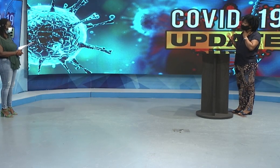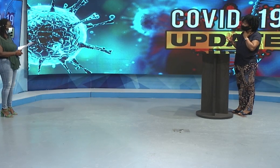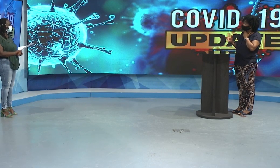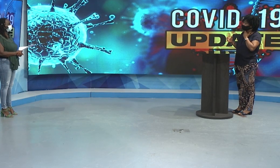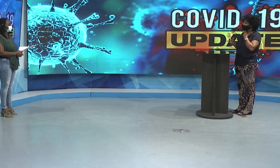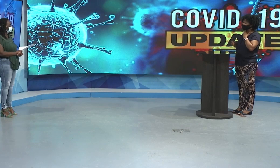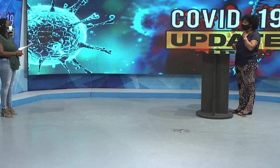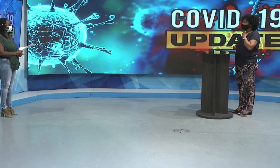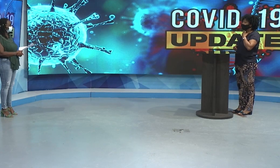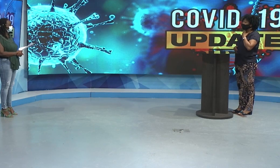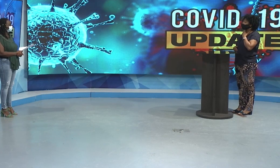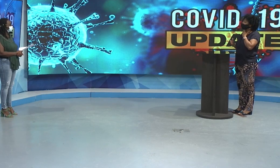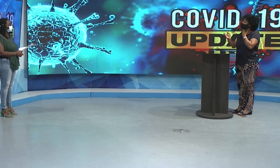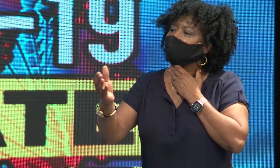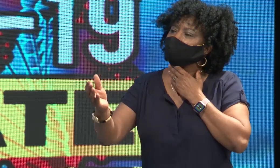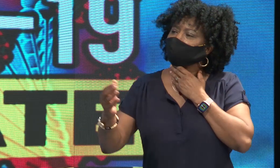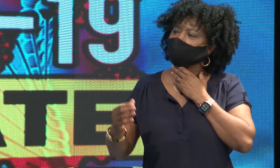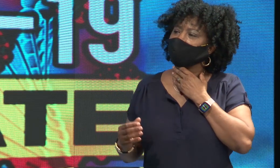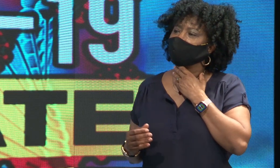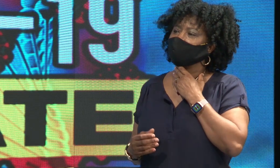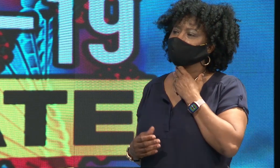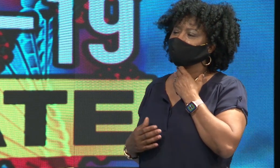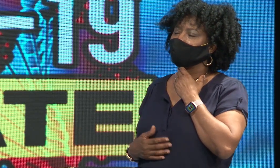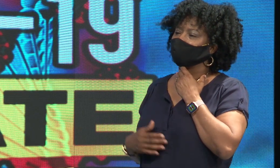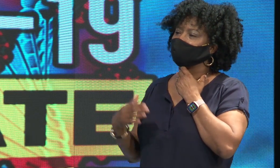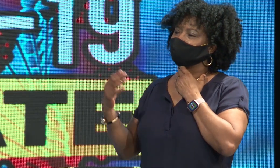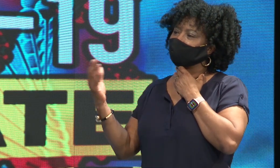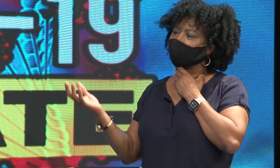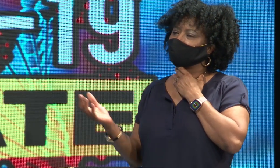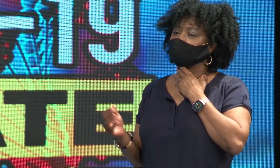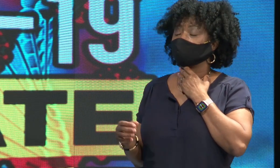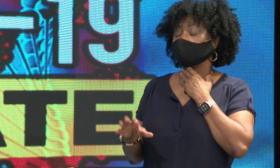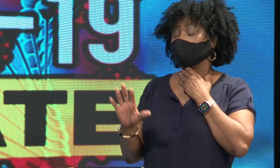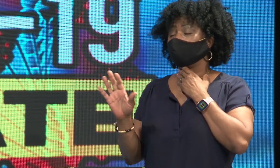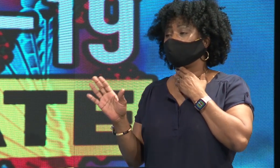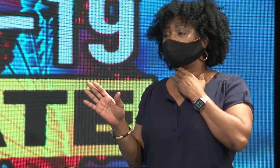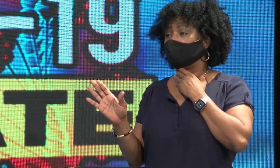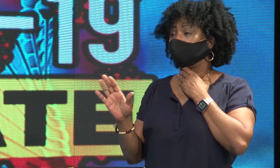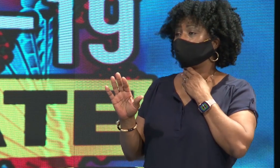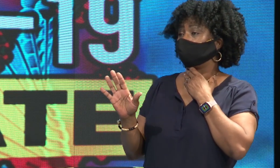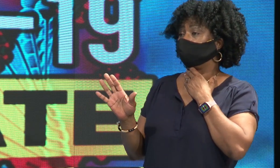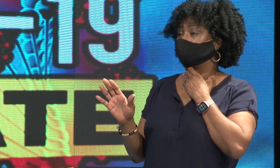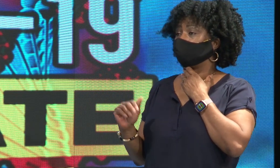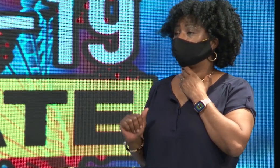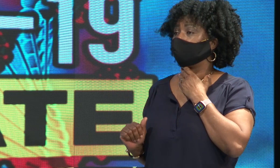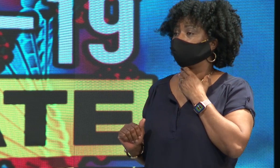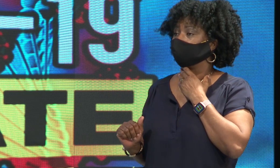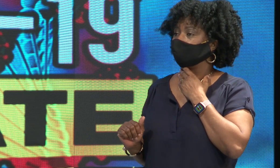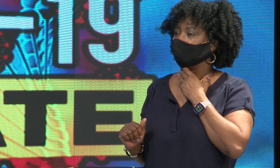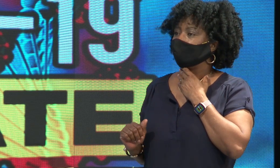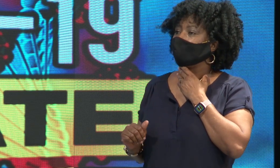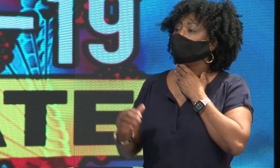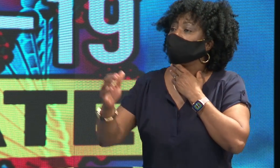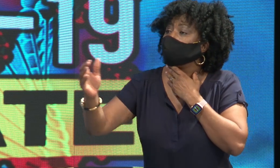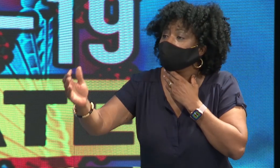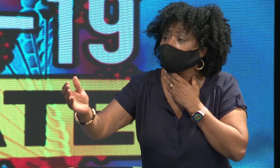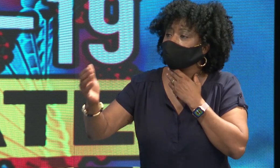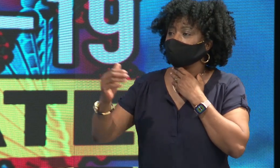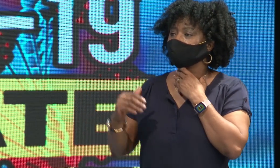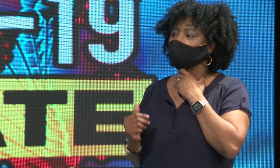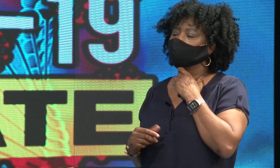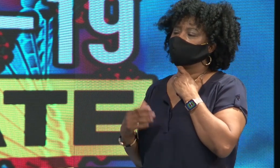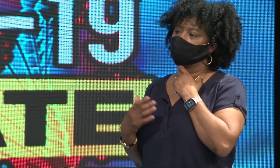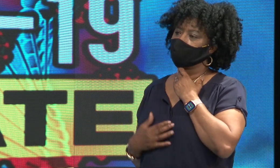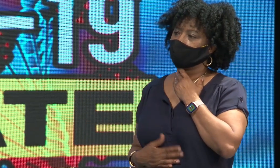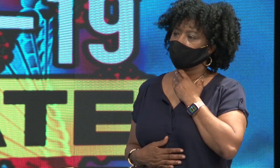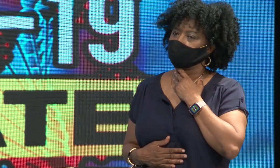maar het is heel moeilijk om mensen geld te vragen als ik tegen ze tegelijkertijd zeg, wij wonen in een land met 0 besmettingen. Precies. Maar wil je